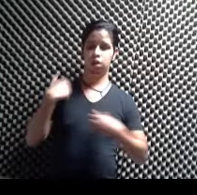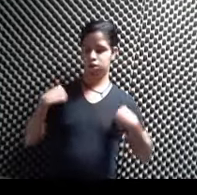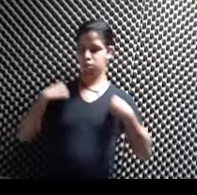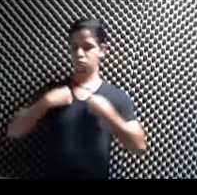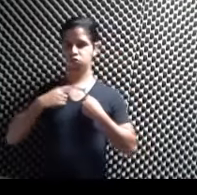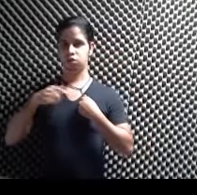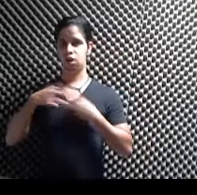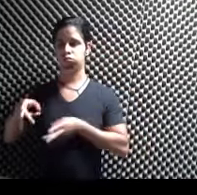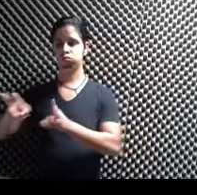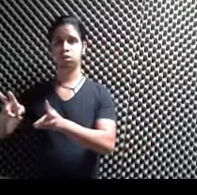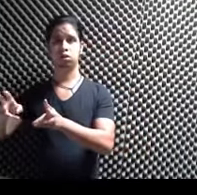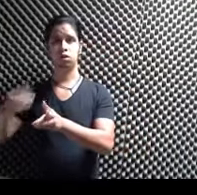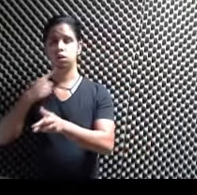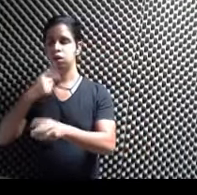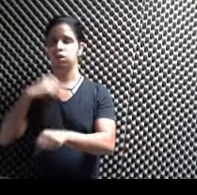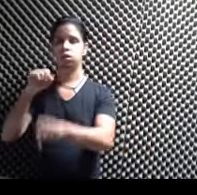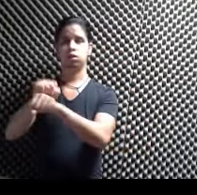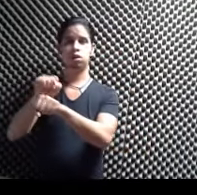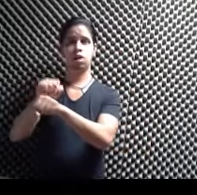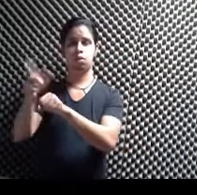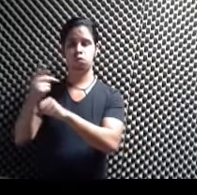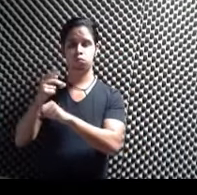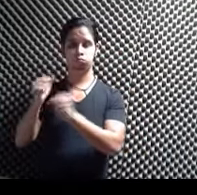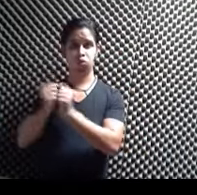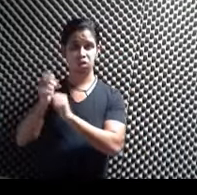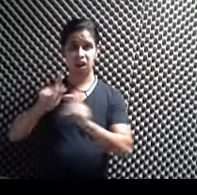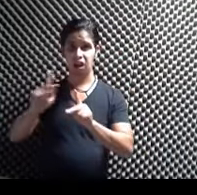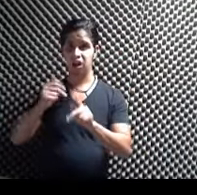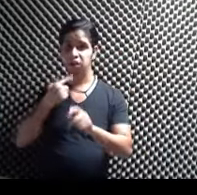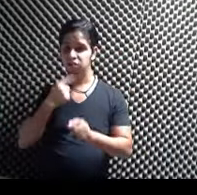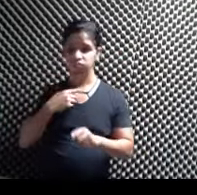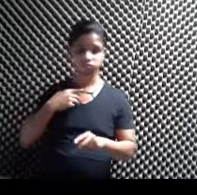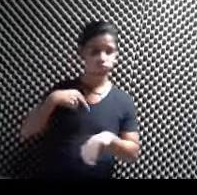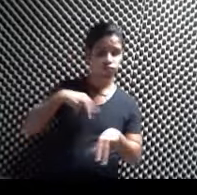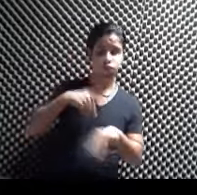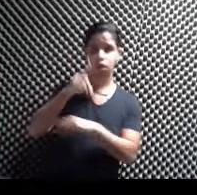con la población de ambulantes en Río Piedras y en Cagua. Entonces la gente mochilas me pregunta...